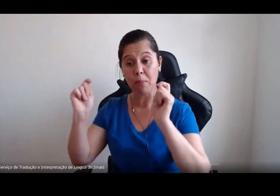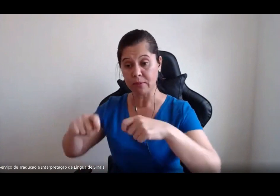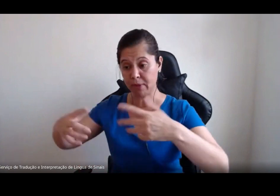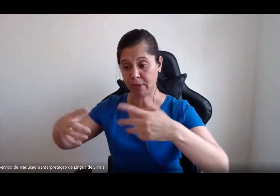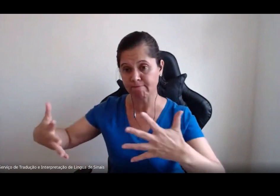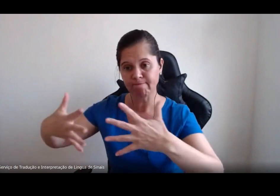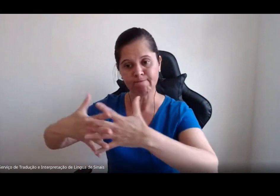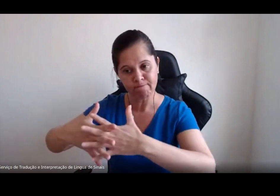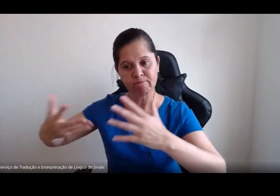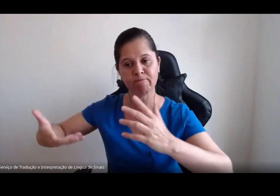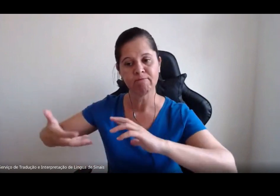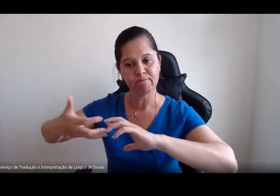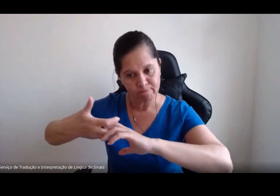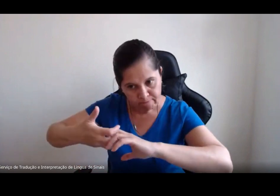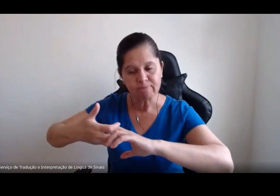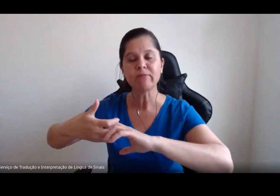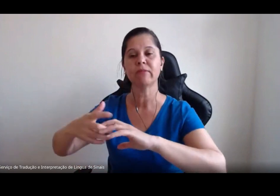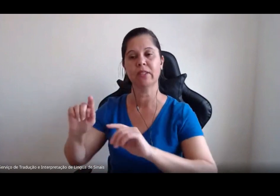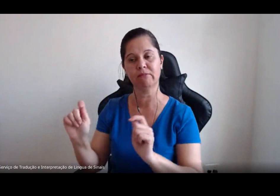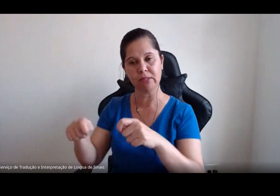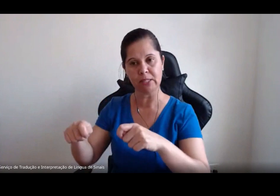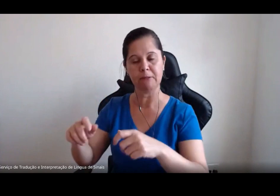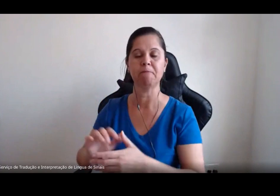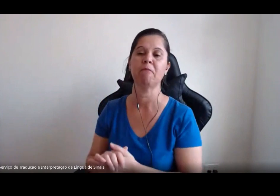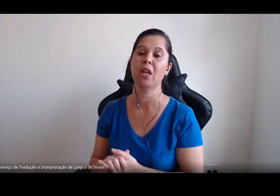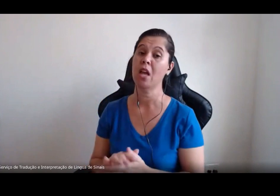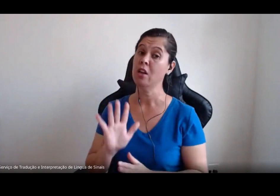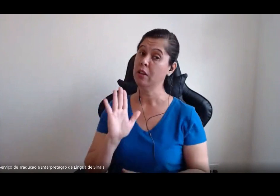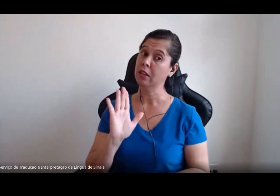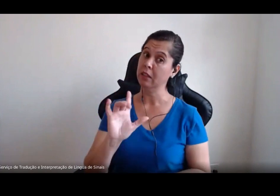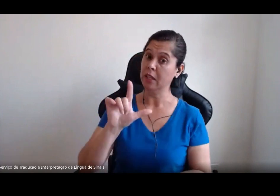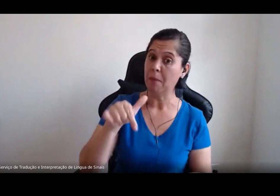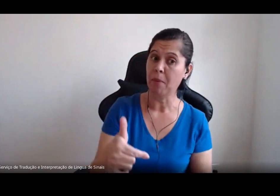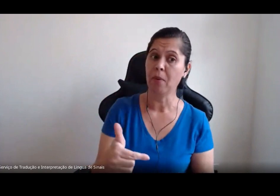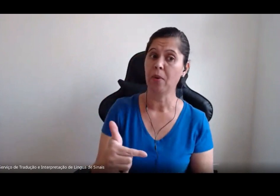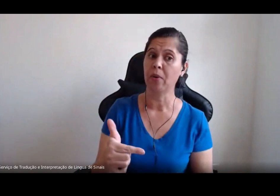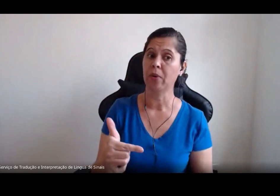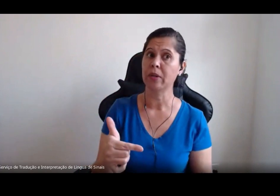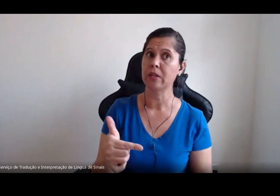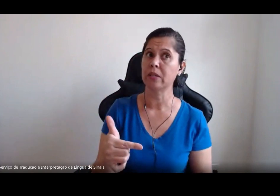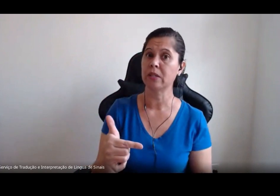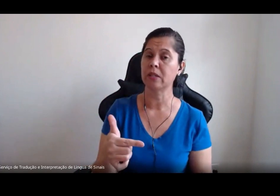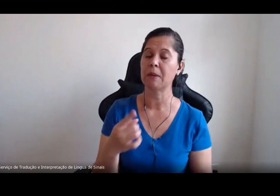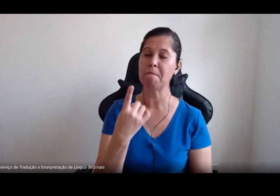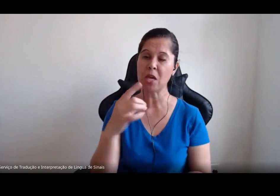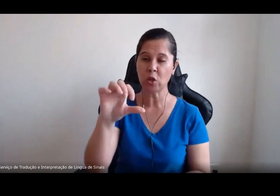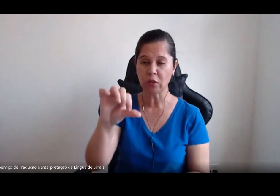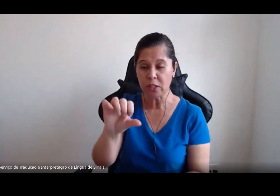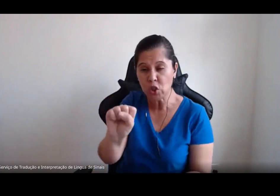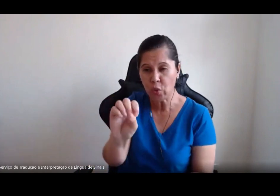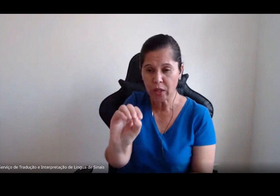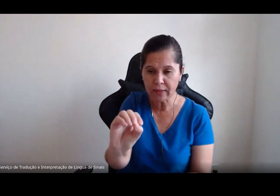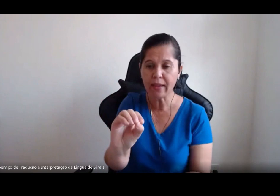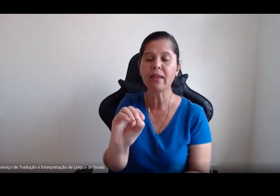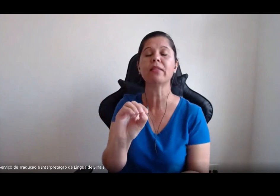são indissociáveis, são constitutivos um do outro, né? Já nos anos 90, perdão, já